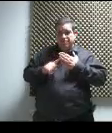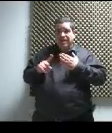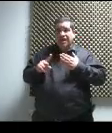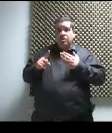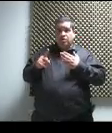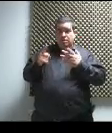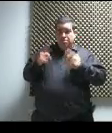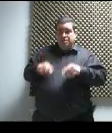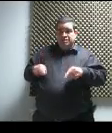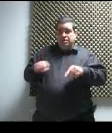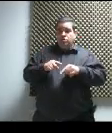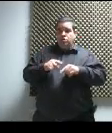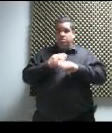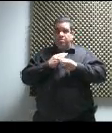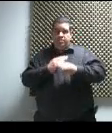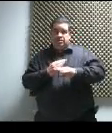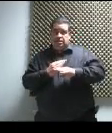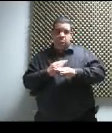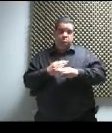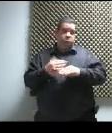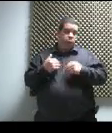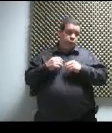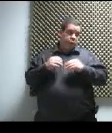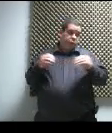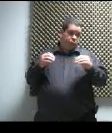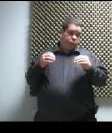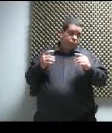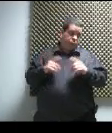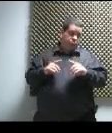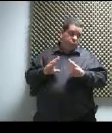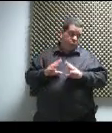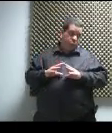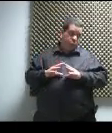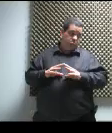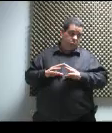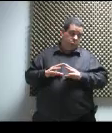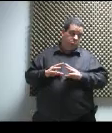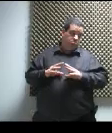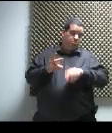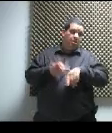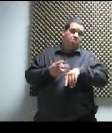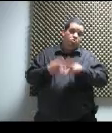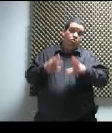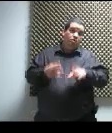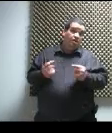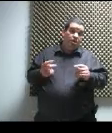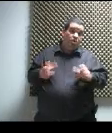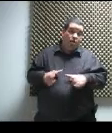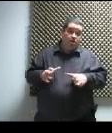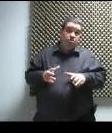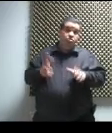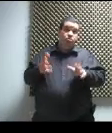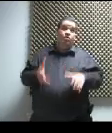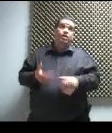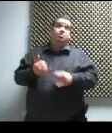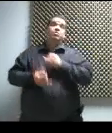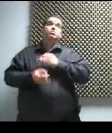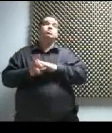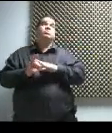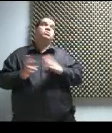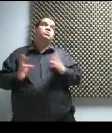todavía... Wow. Si termines preventivos... No, es que, pues, mira, el puertorriqueño, ¿qué es lo que hace? Entonces, ¿todo lo deja para cuándo?